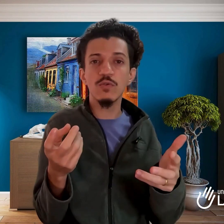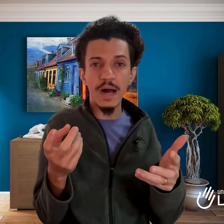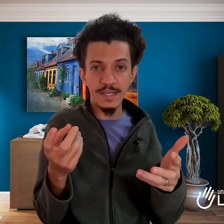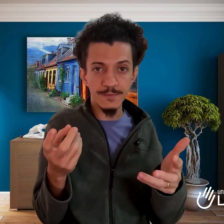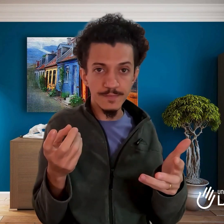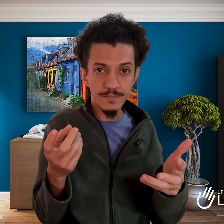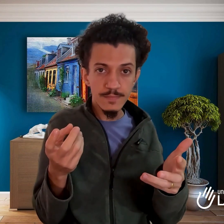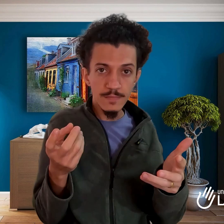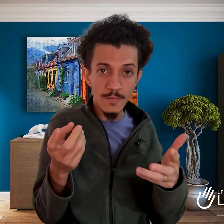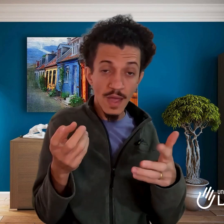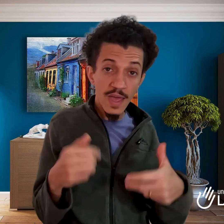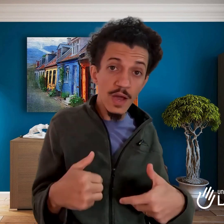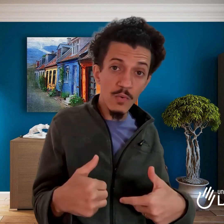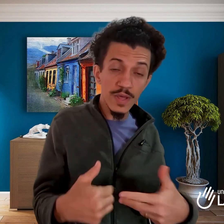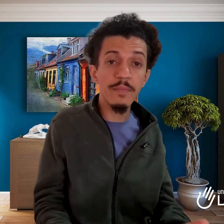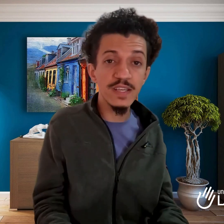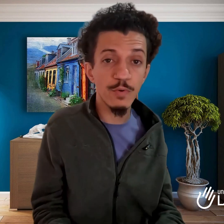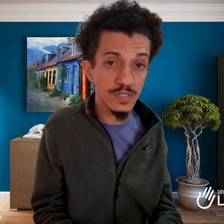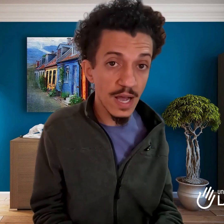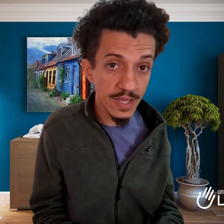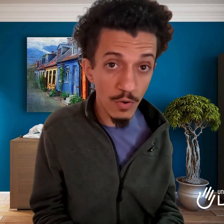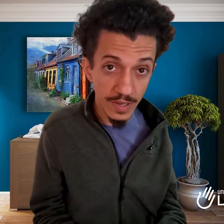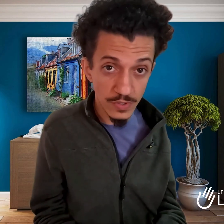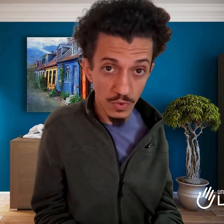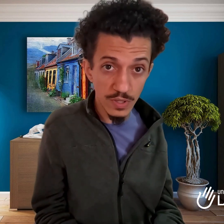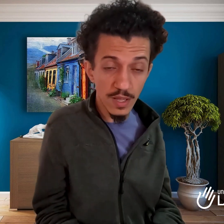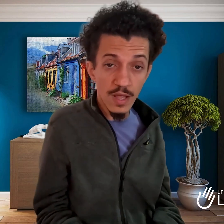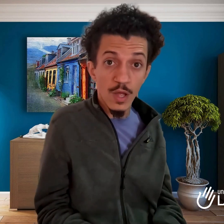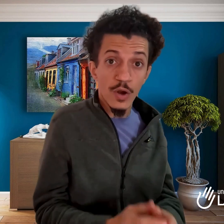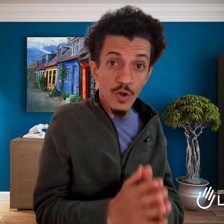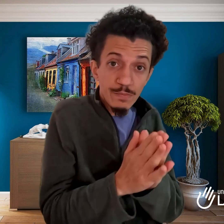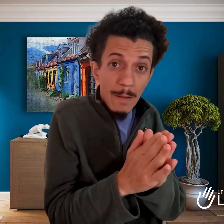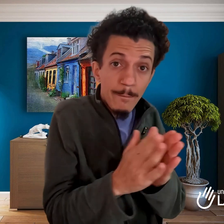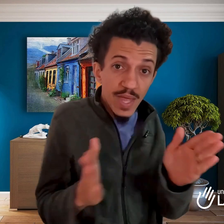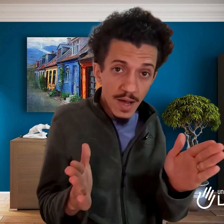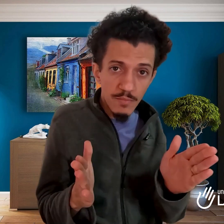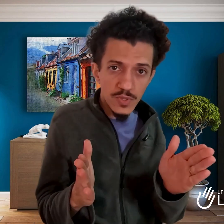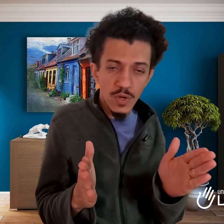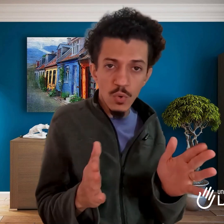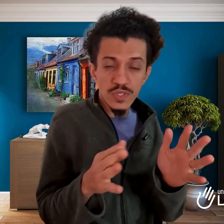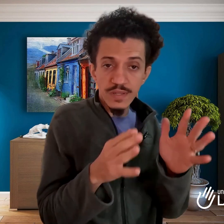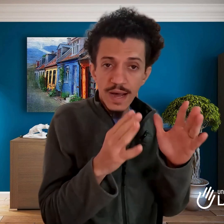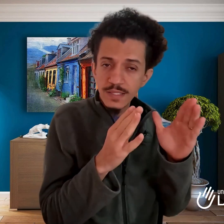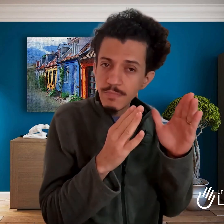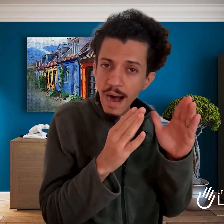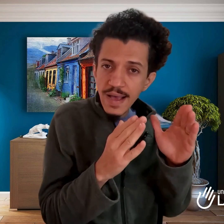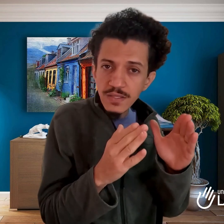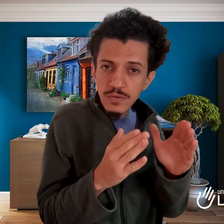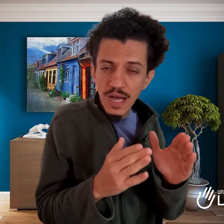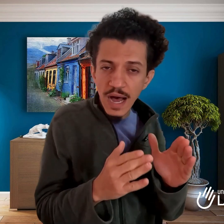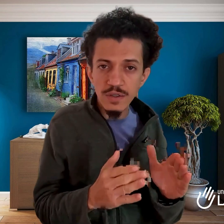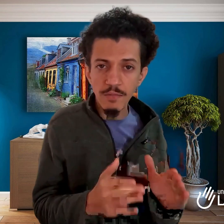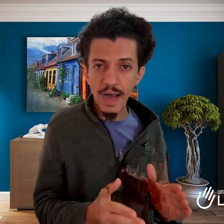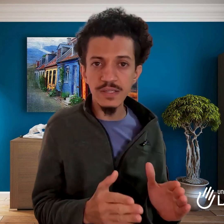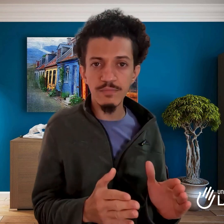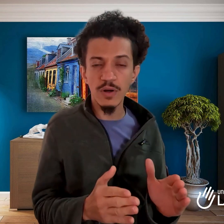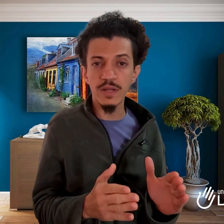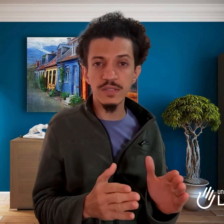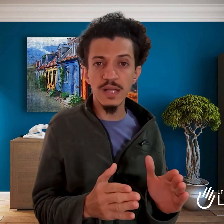mais. Eu e a minha esposa Raquel, que é surda, nós mapeamos os sinais mais usados e mais importantes da